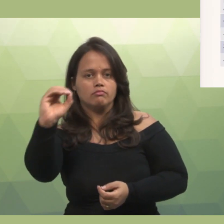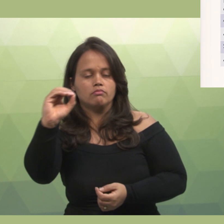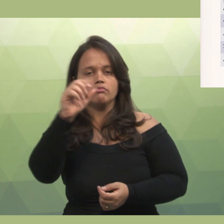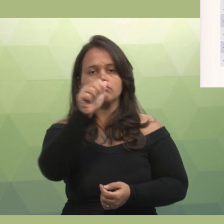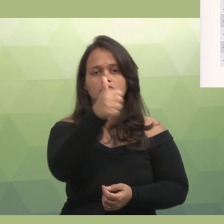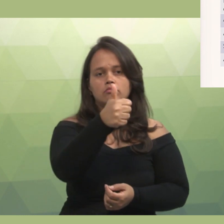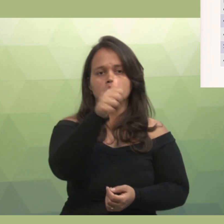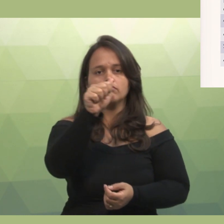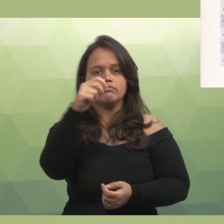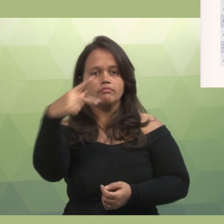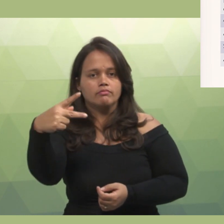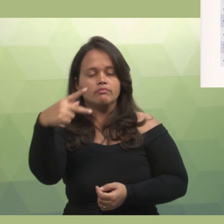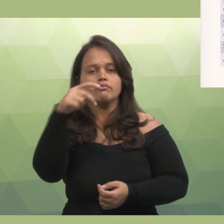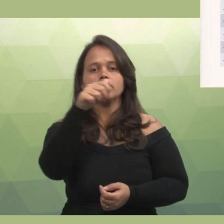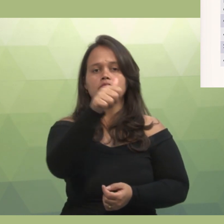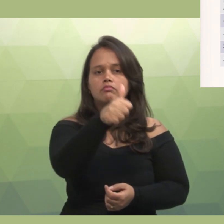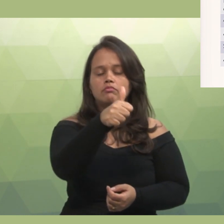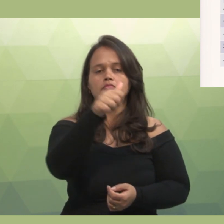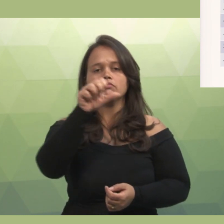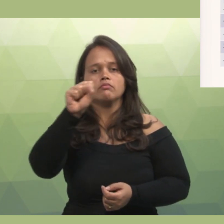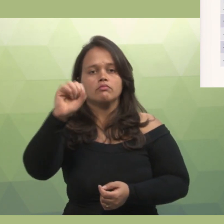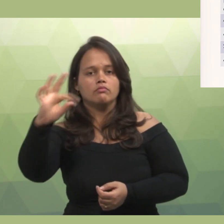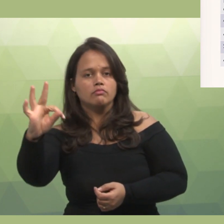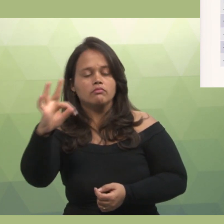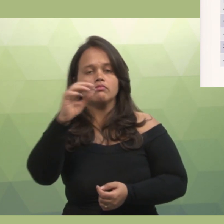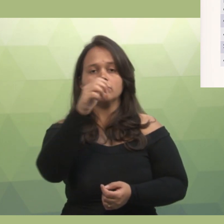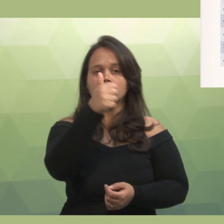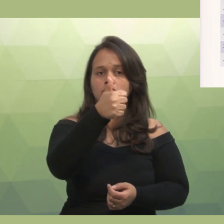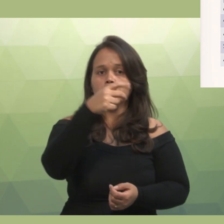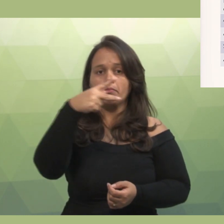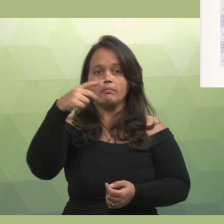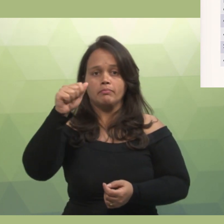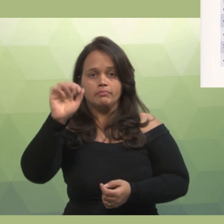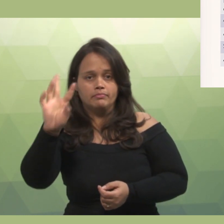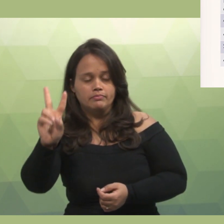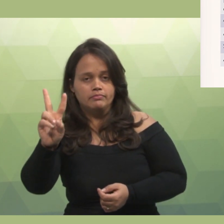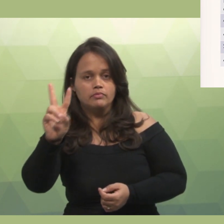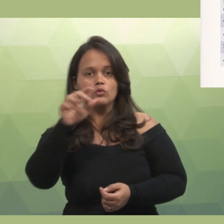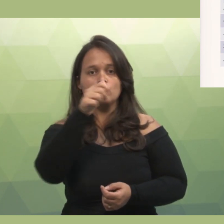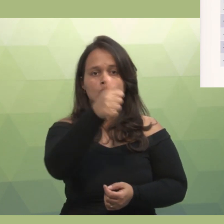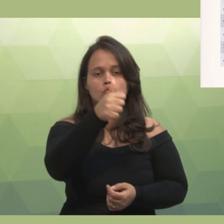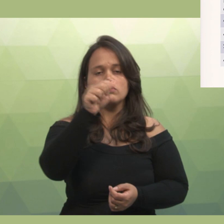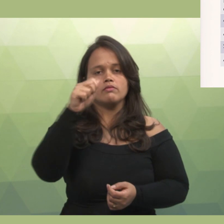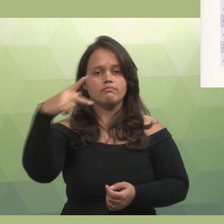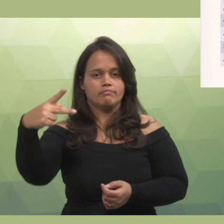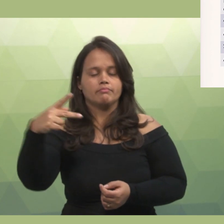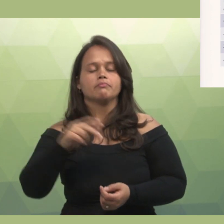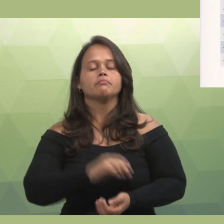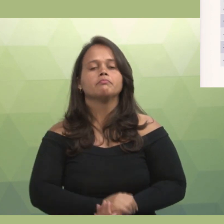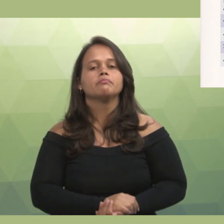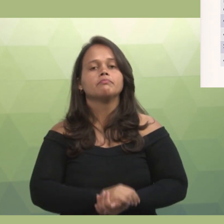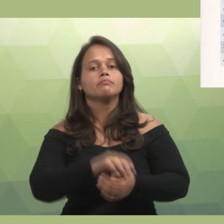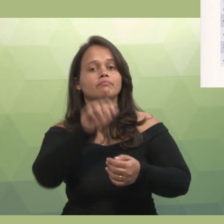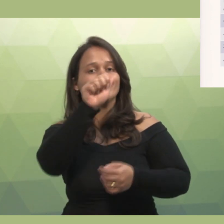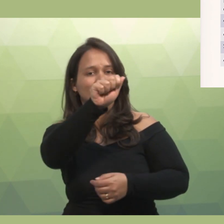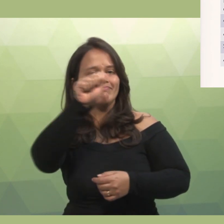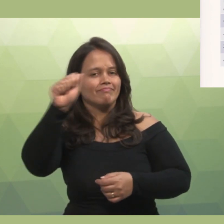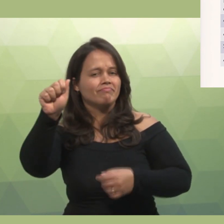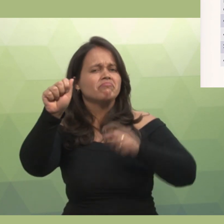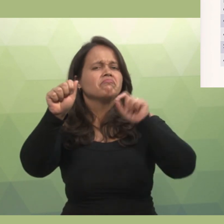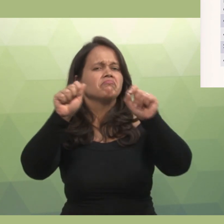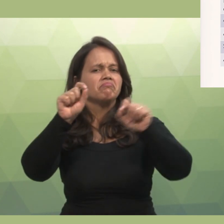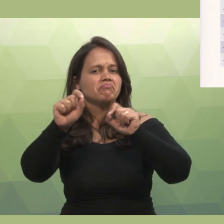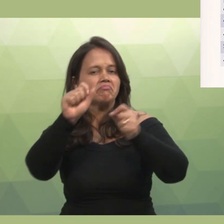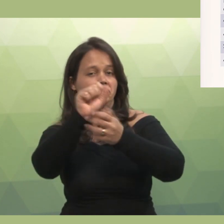um AP, um ST, o PAV e uma AT. A A é uma atividade de